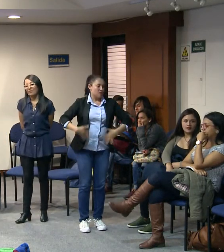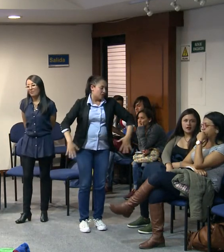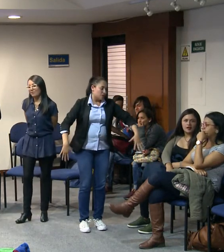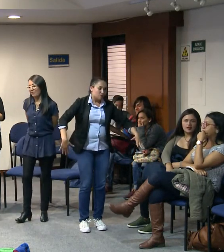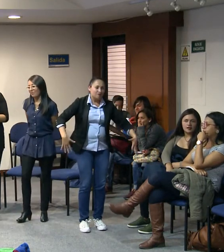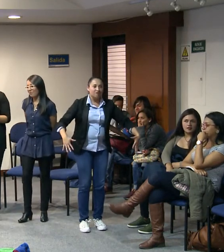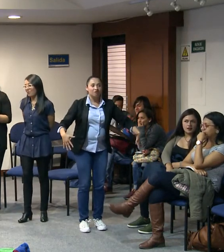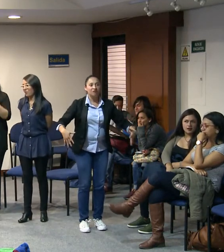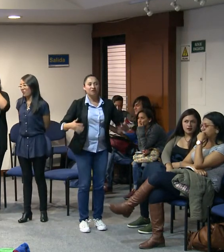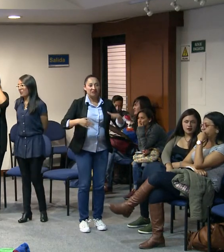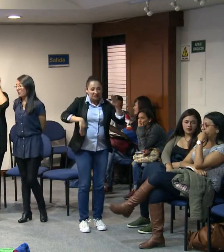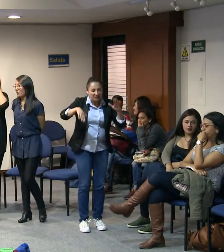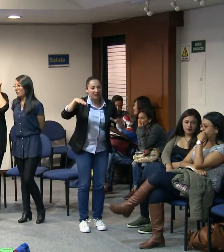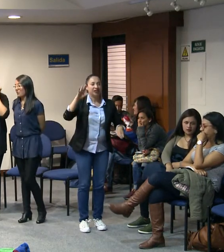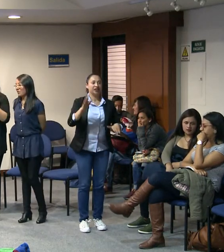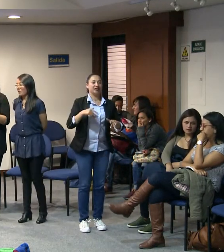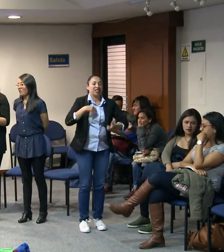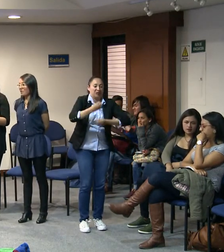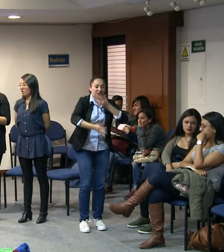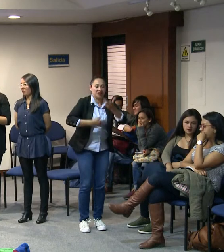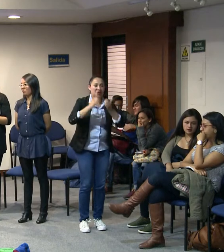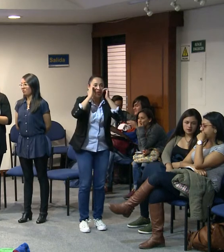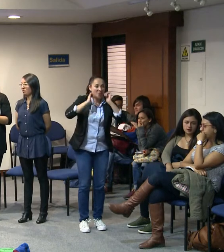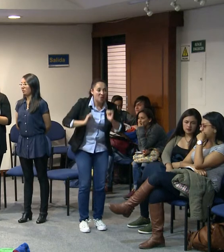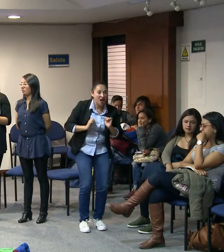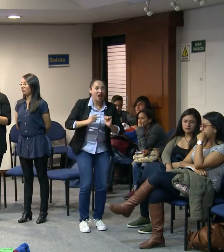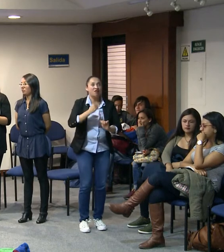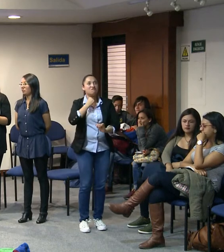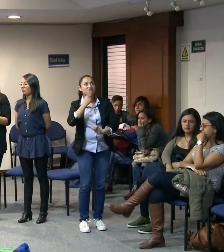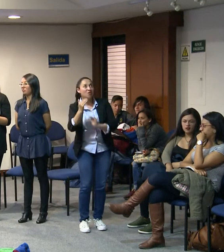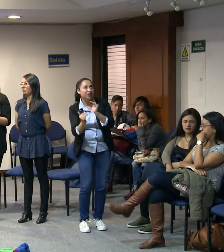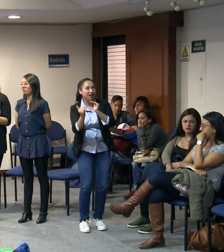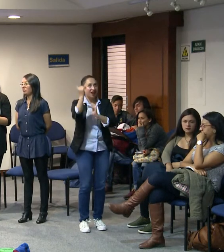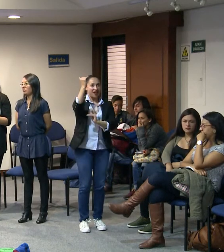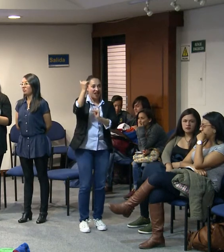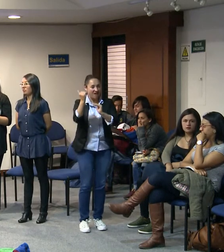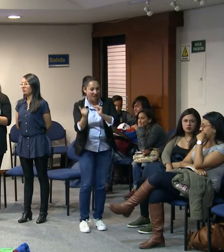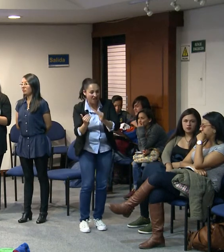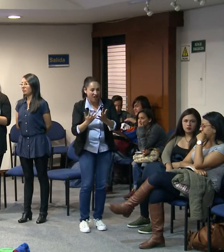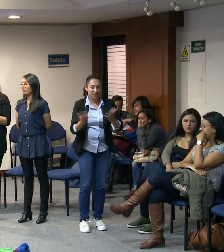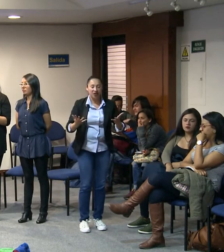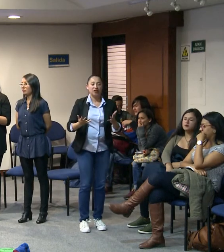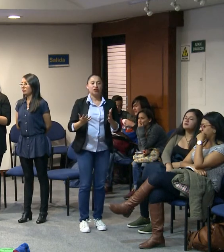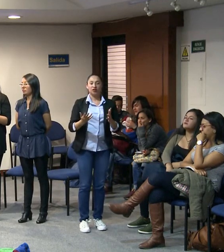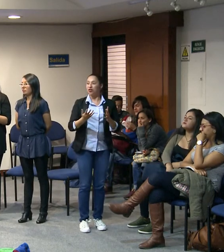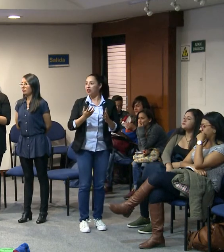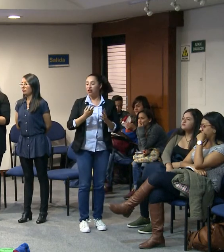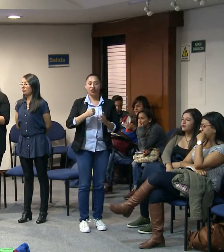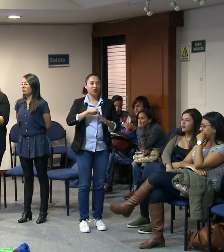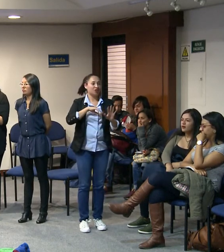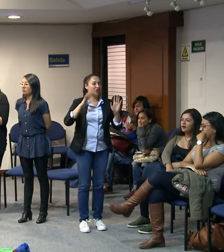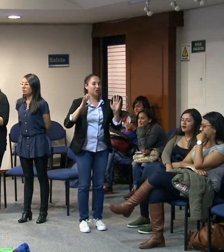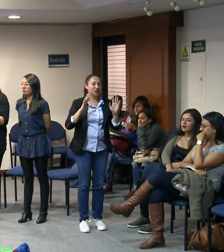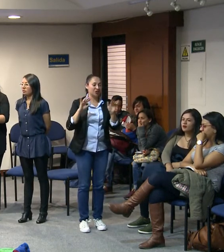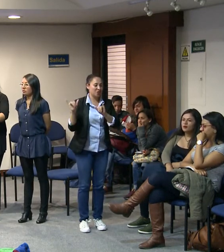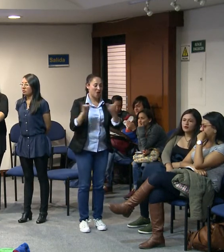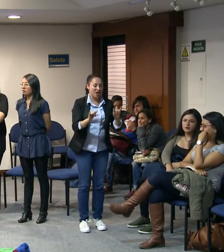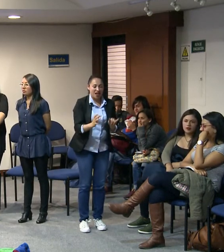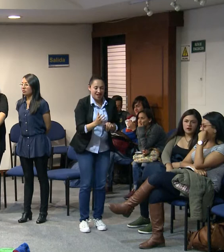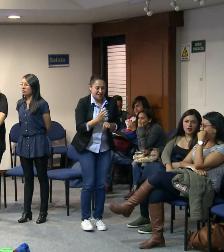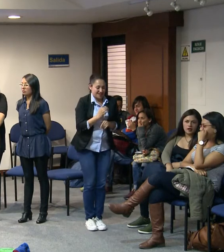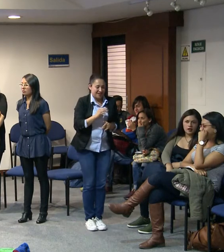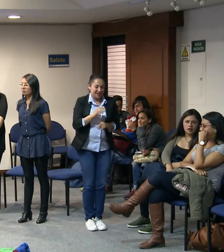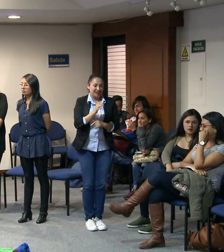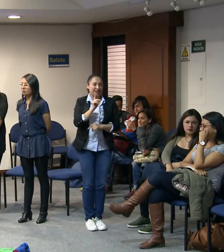cuanto a la expresión corporal, en los tonos de voz, a prácticamente a dejar la pena a un lado